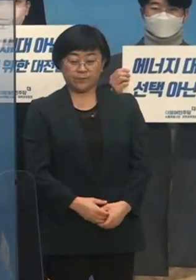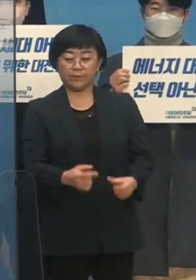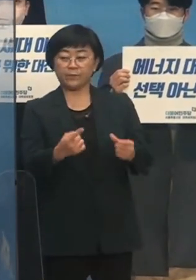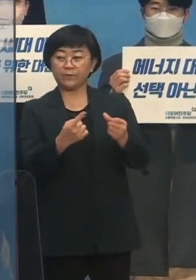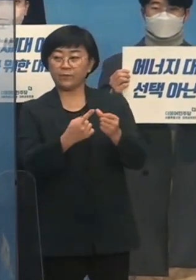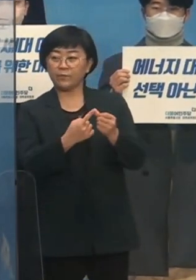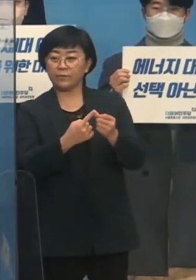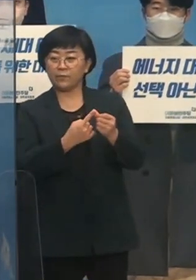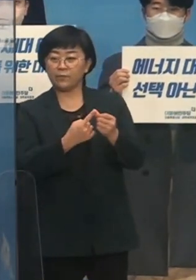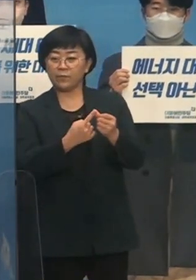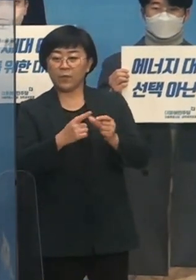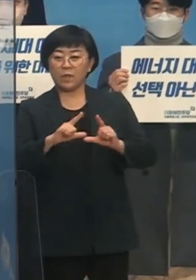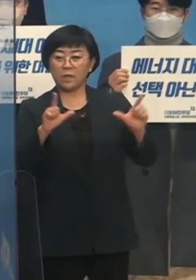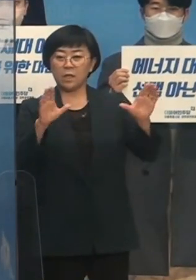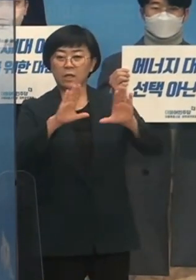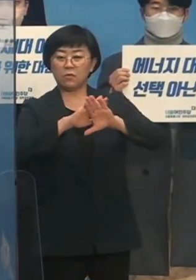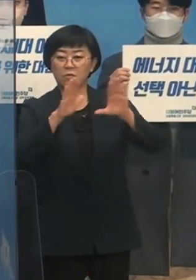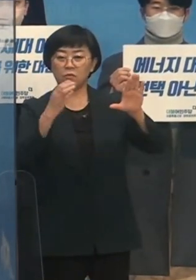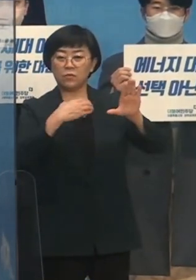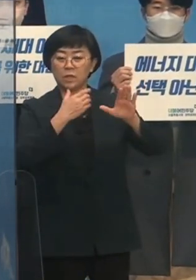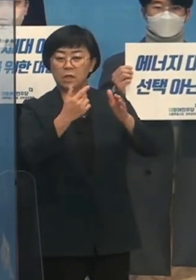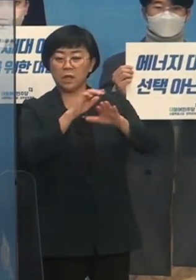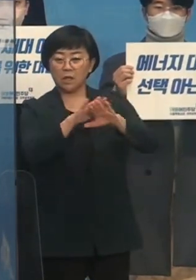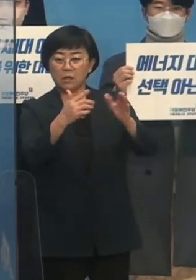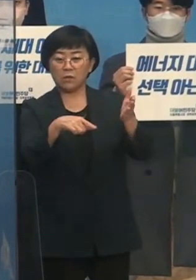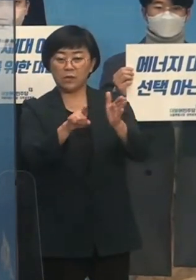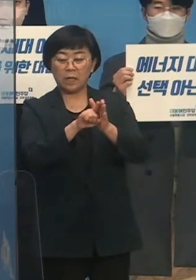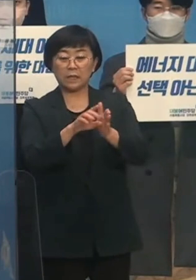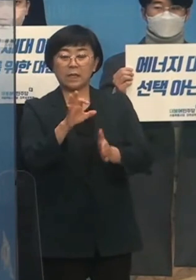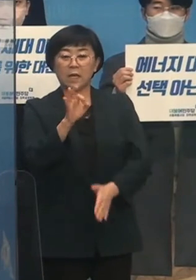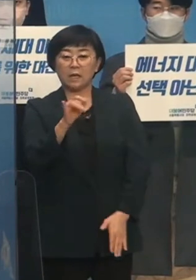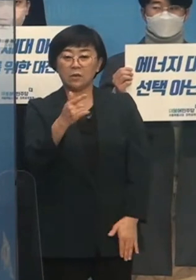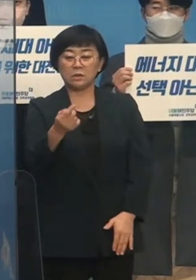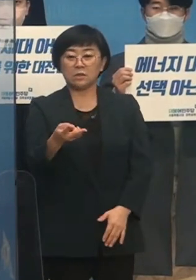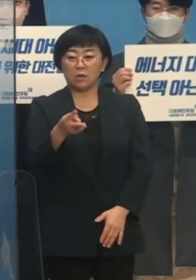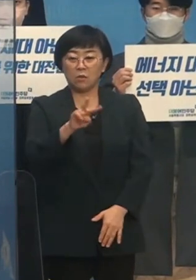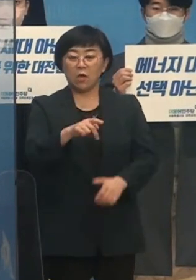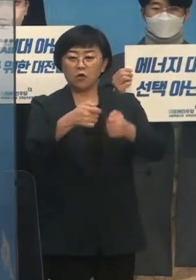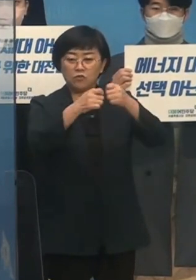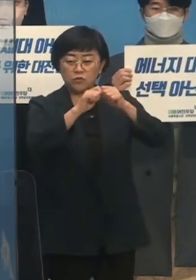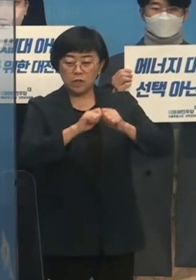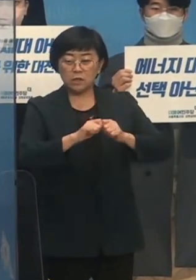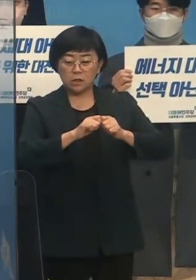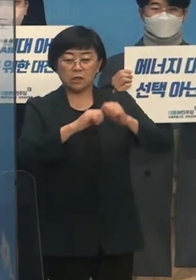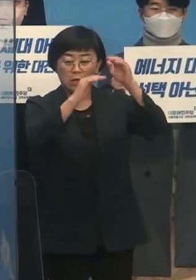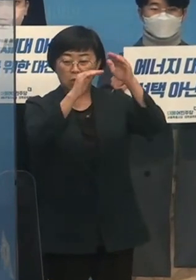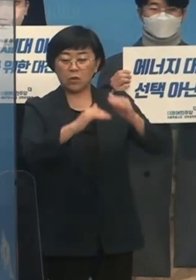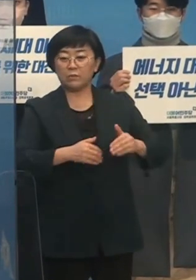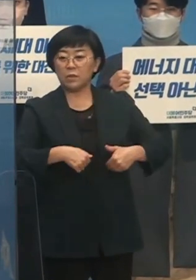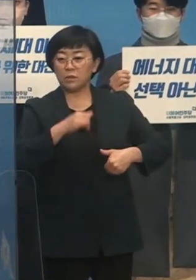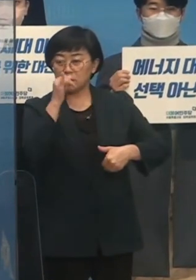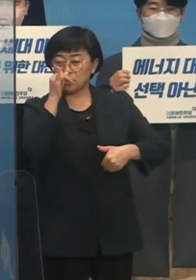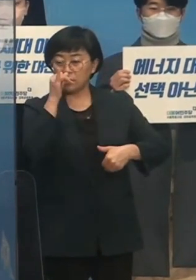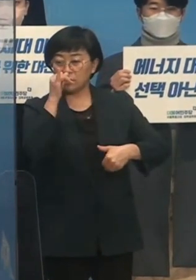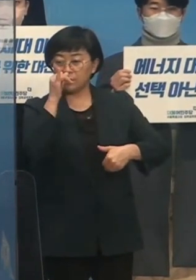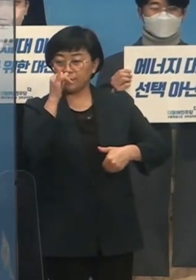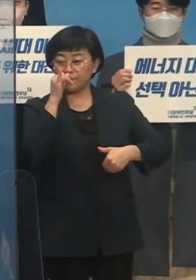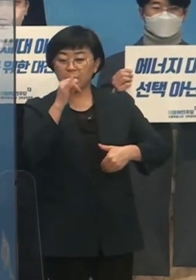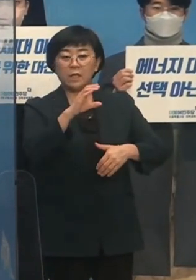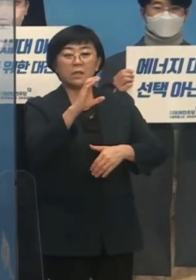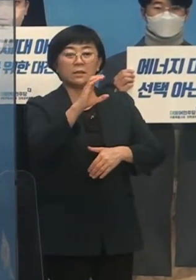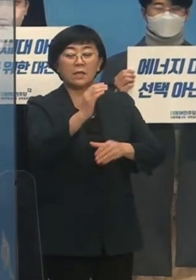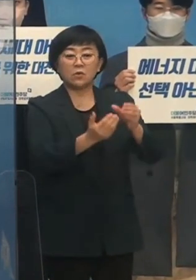첫째, 기후 위기 해결을 위한 에너지 대전환의 구체적 로드맵이 필요합니다.